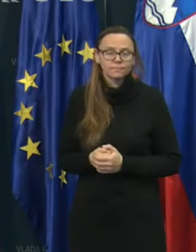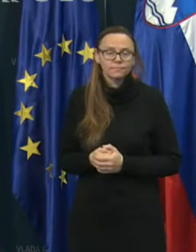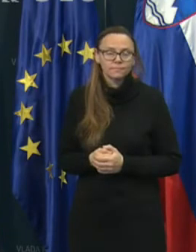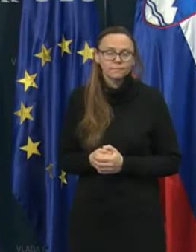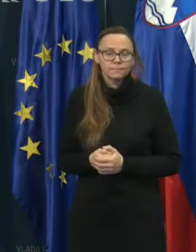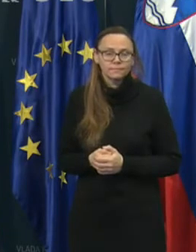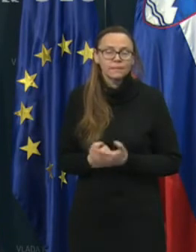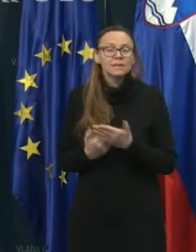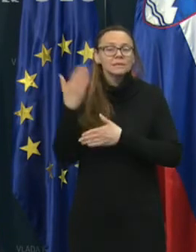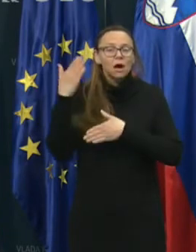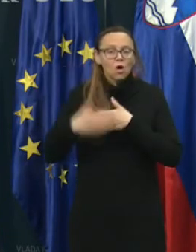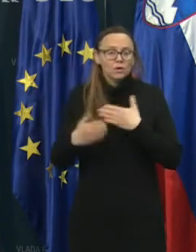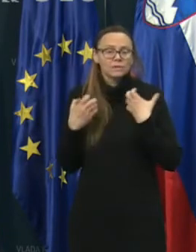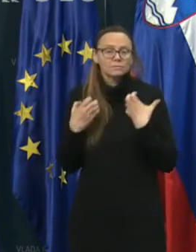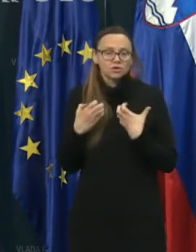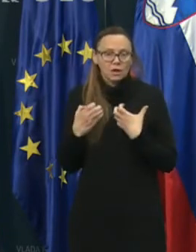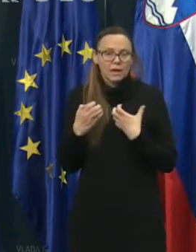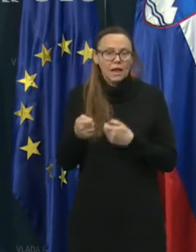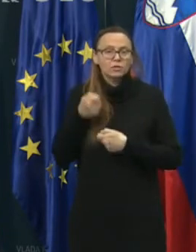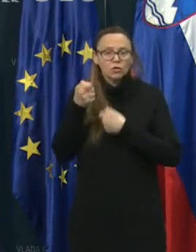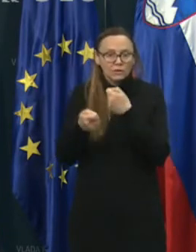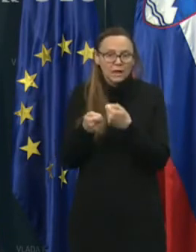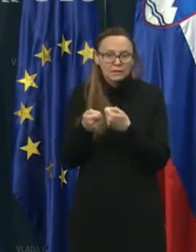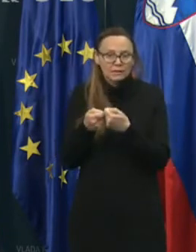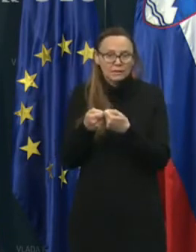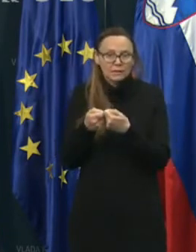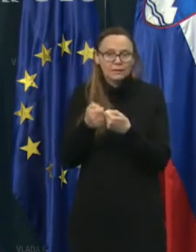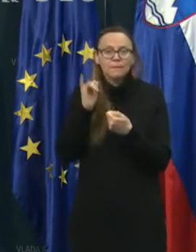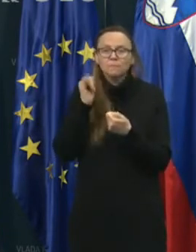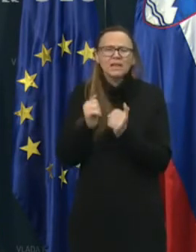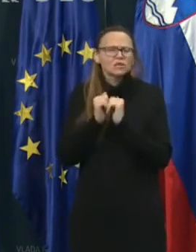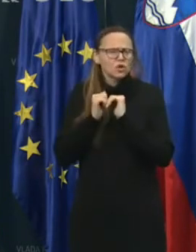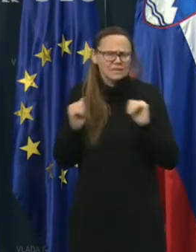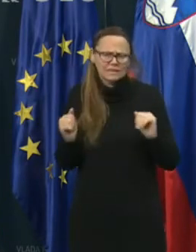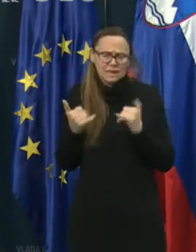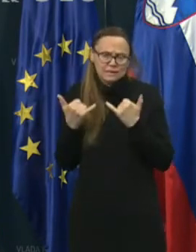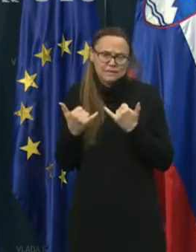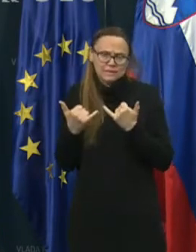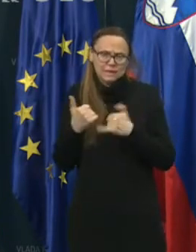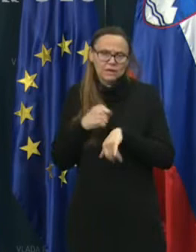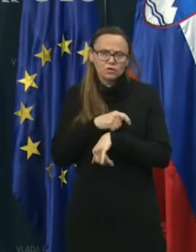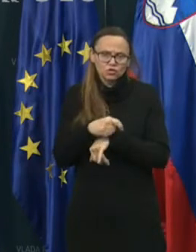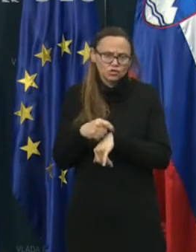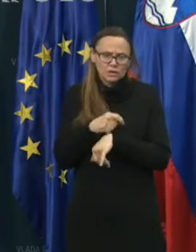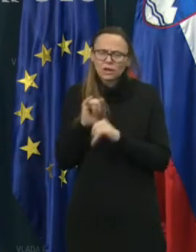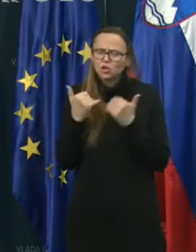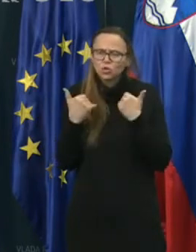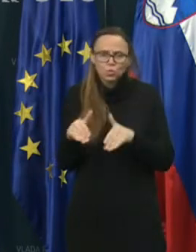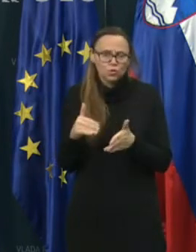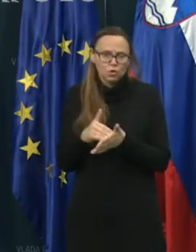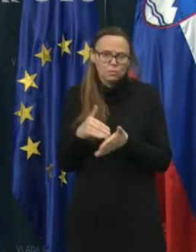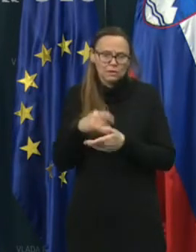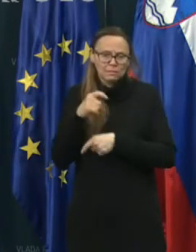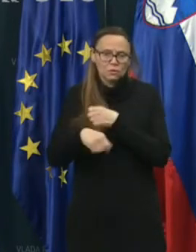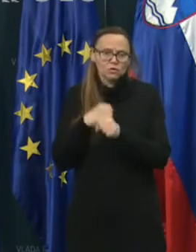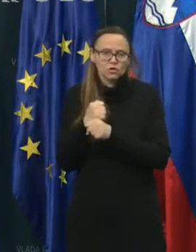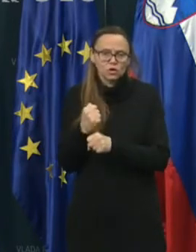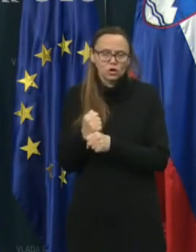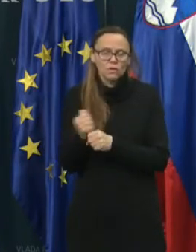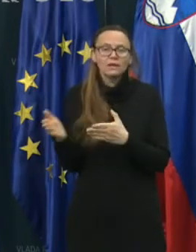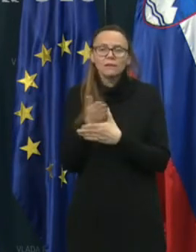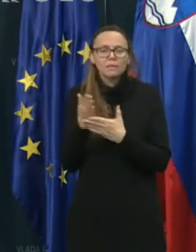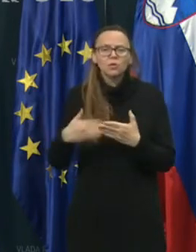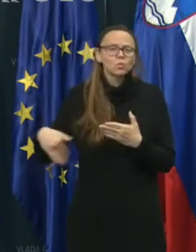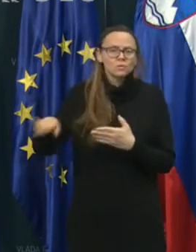Za konec bi želela še dodati, da so izredni časi. da je nujno potrebno sodelovanje med